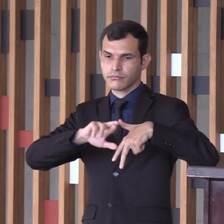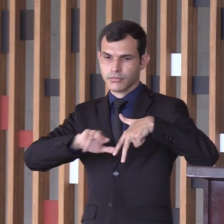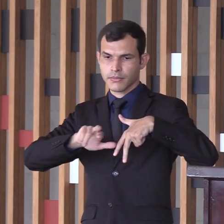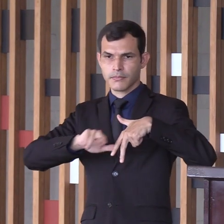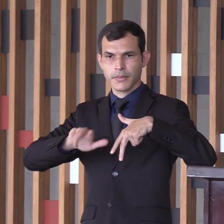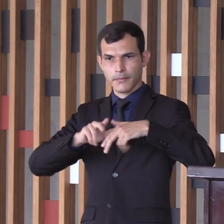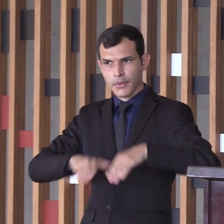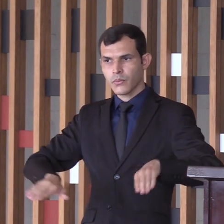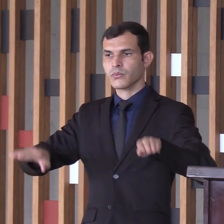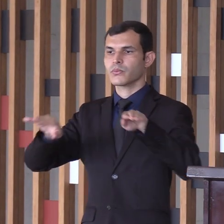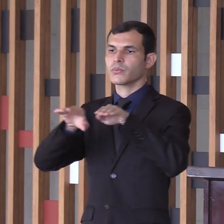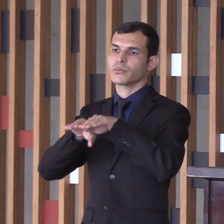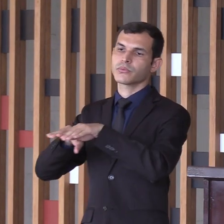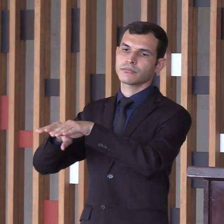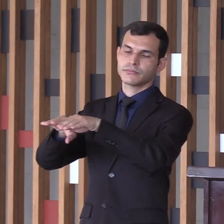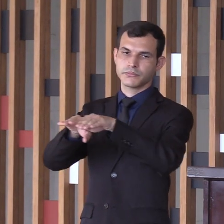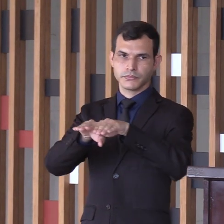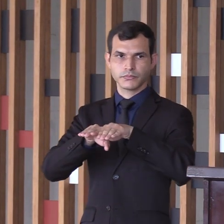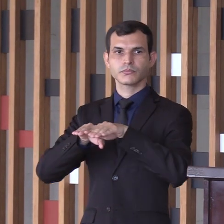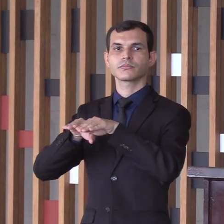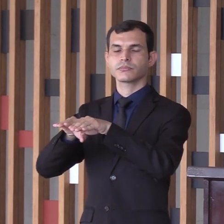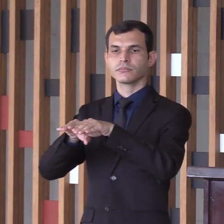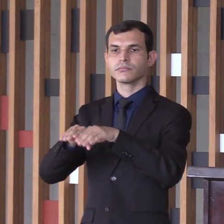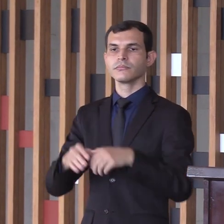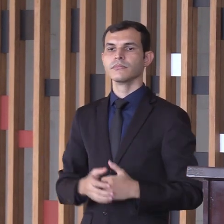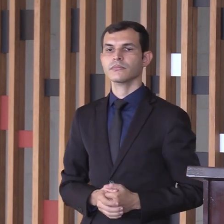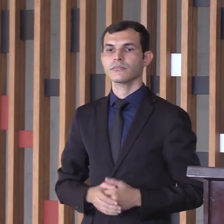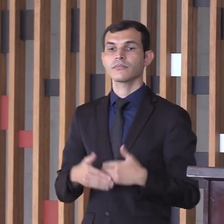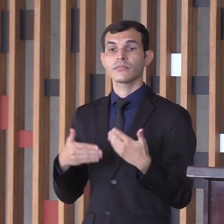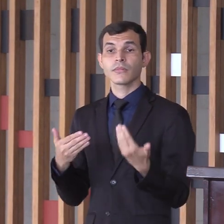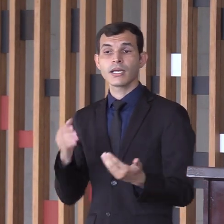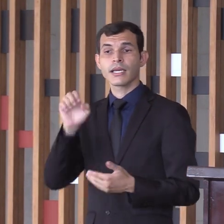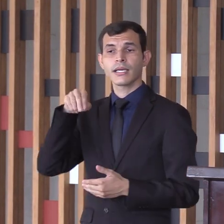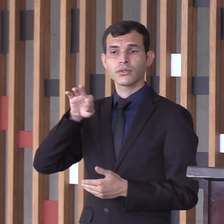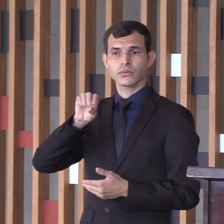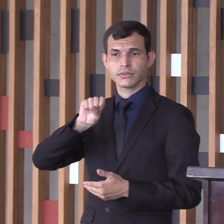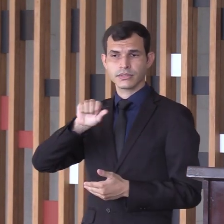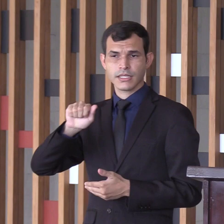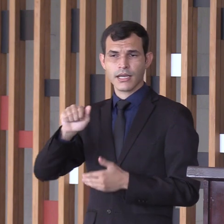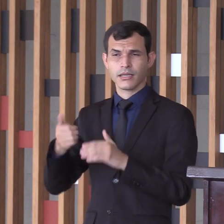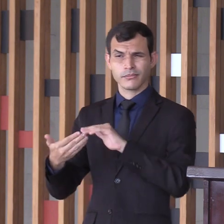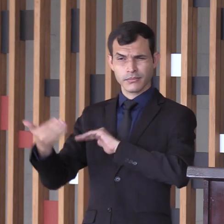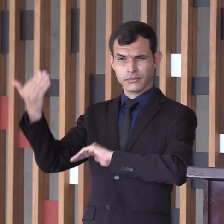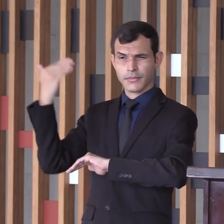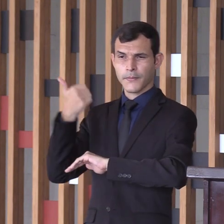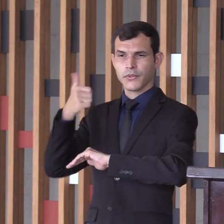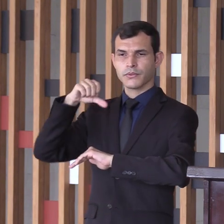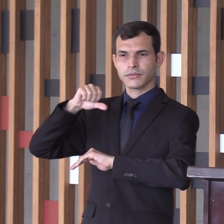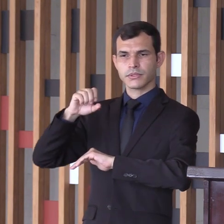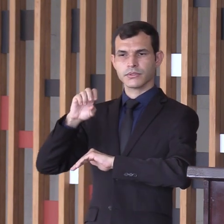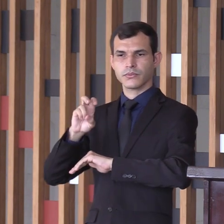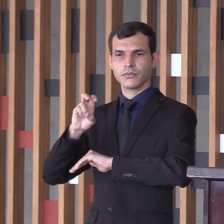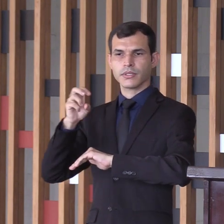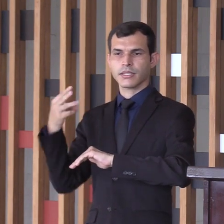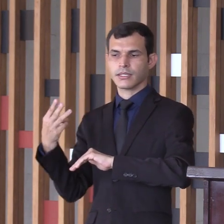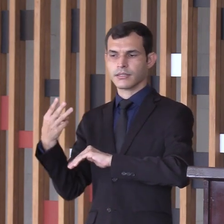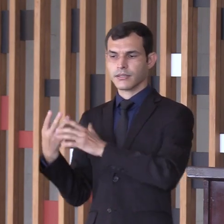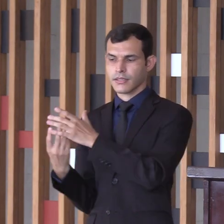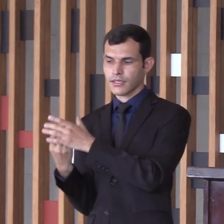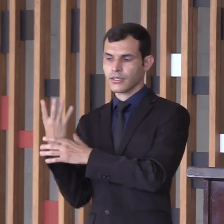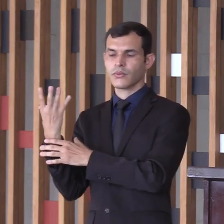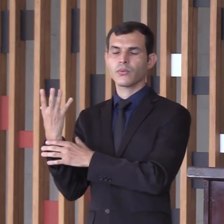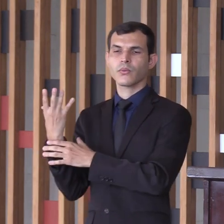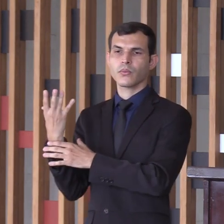das Instituições Superiores de Auditoria, a INTOSAI, foi fundada em 1953, como uma espécie de